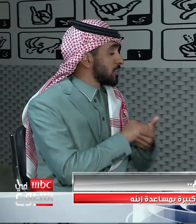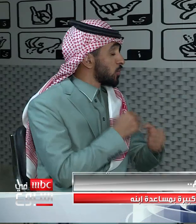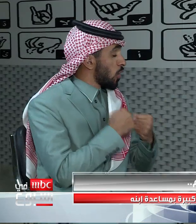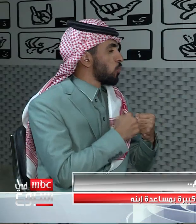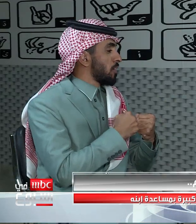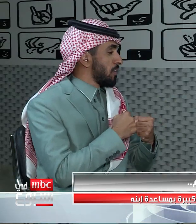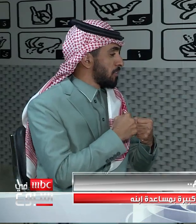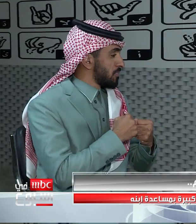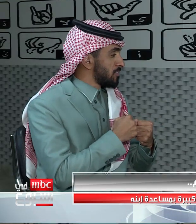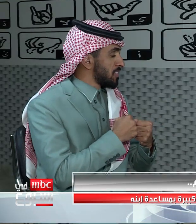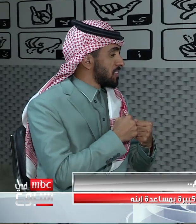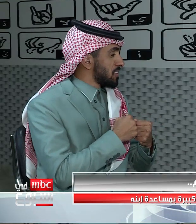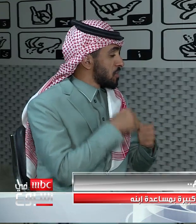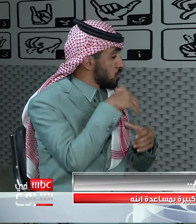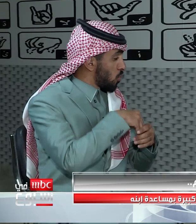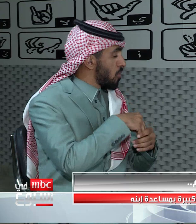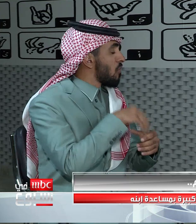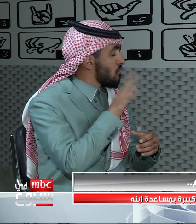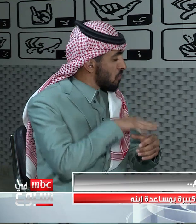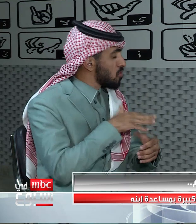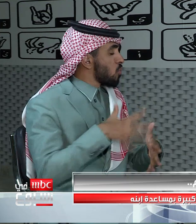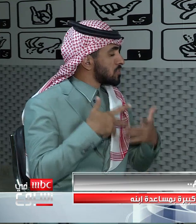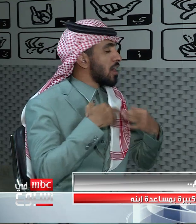مو بابني، يقول أعتبرك كأنك صديق مرة.